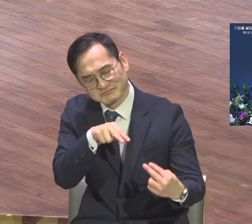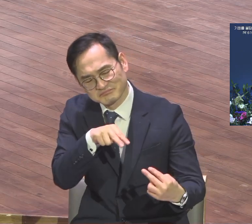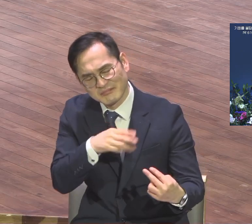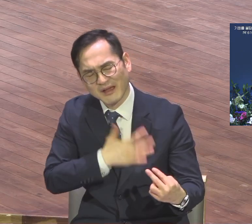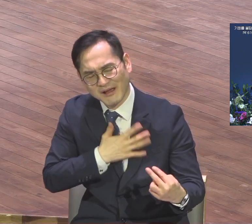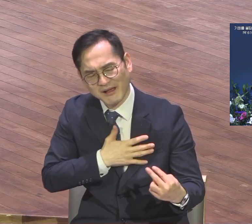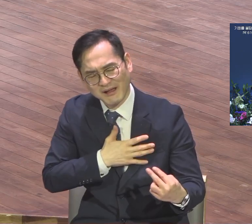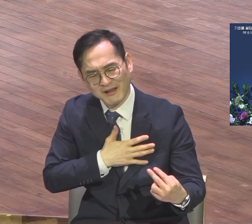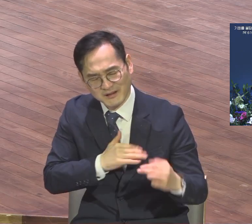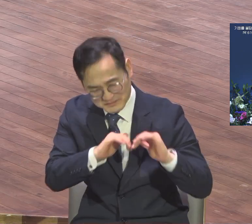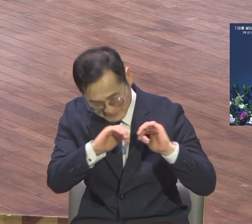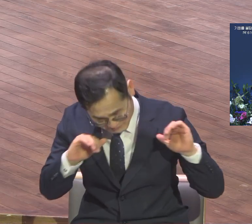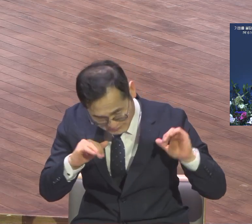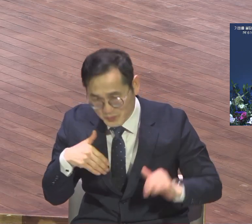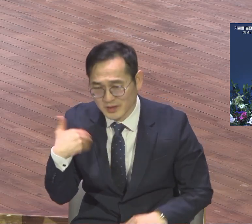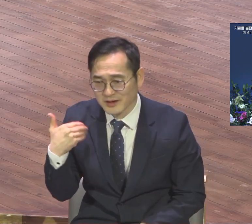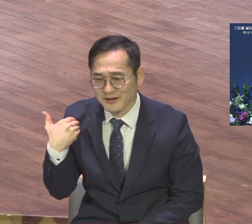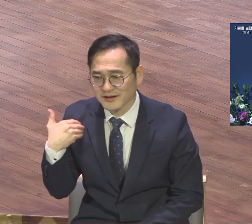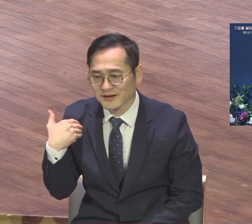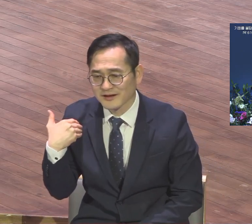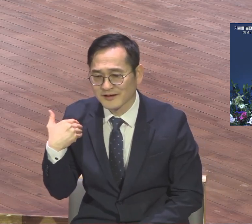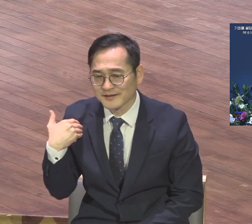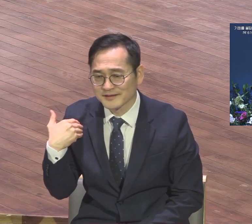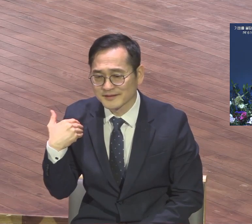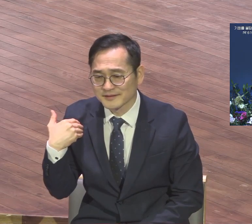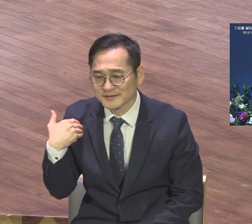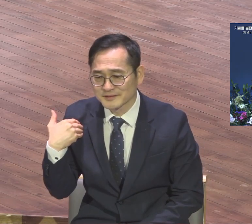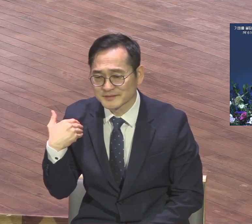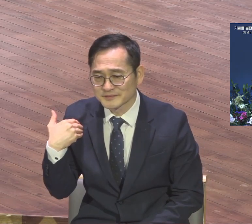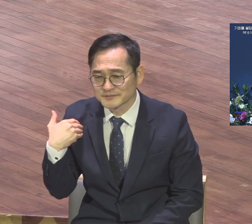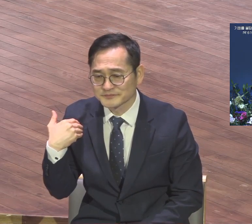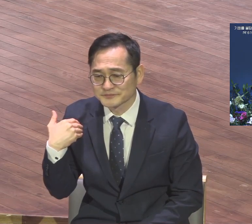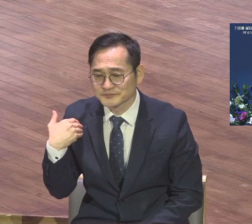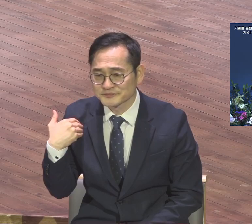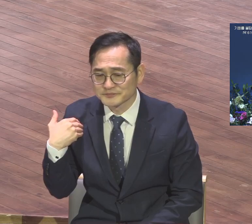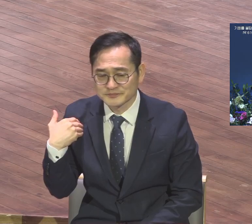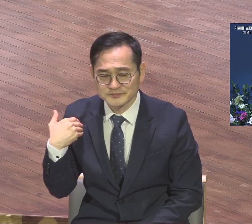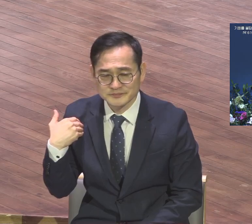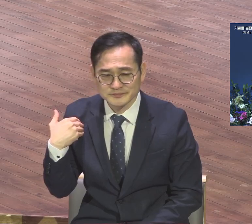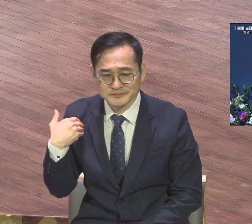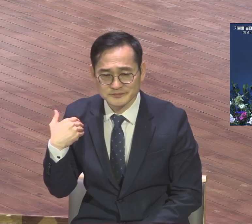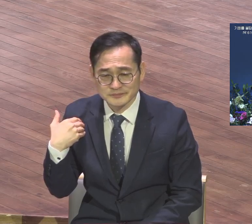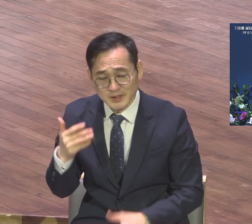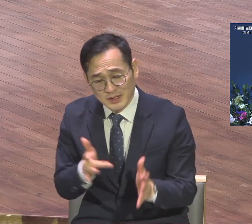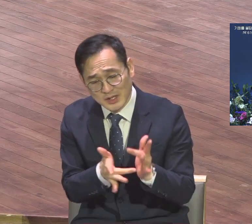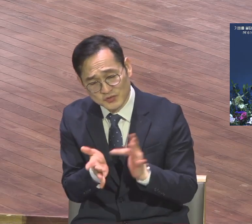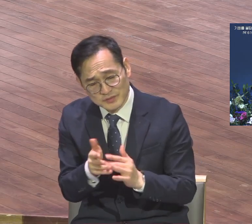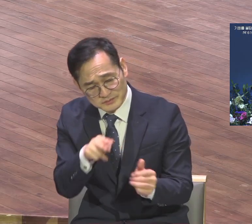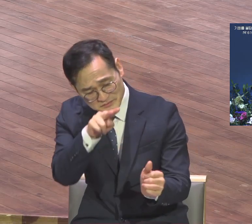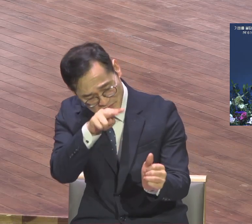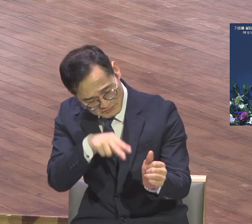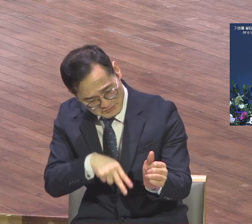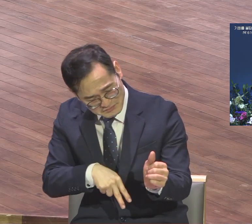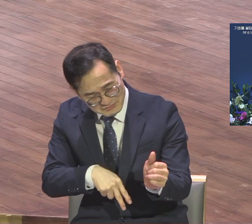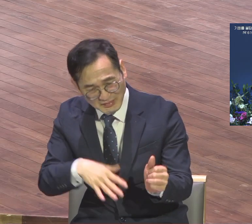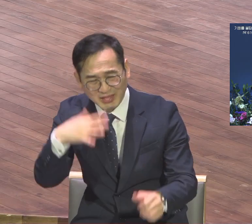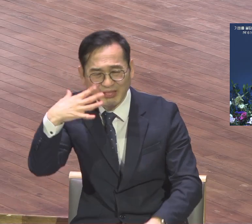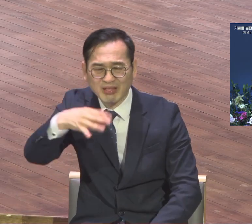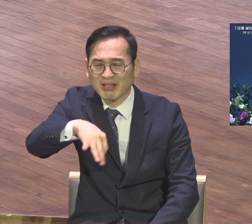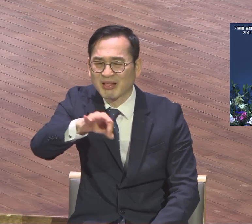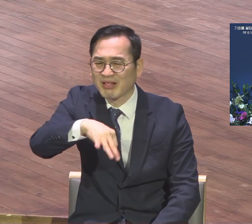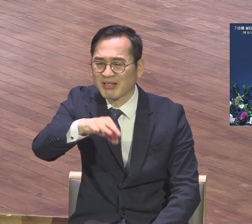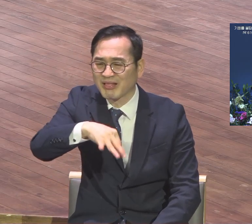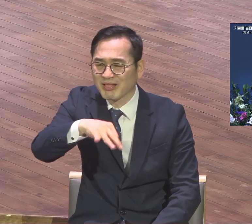왜냐? 이 육적으로만 보니까, 육신적으로만 해석하니까, 육신적인 예수만 보니까, 지금 예수님이